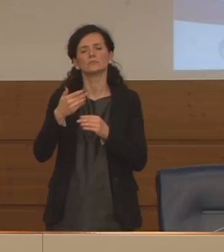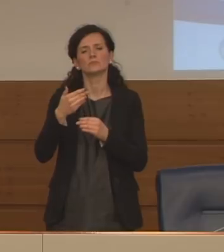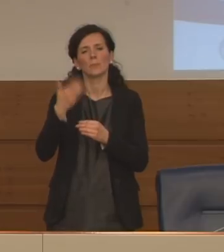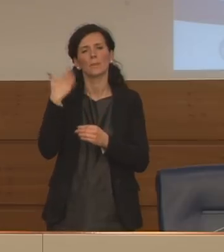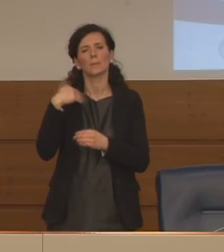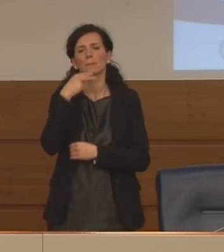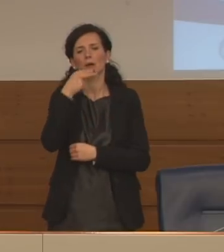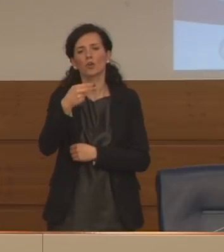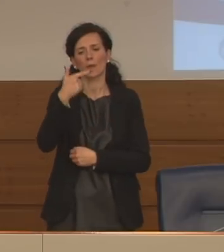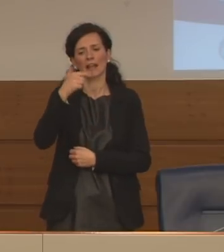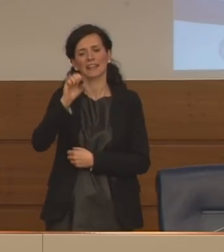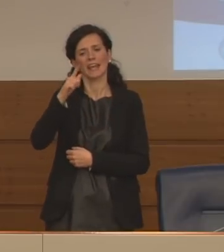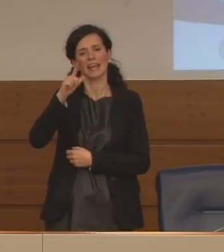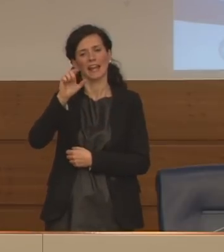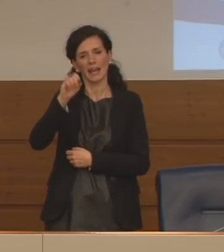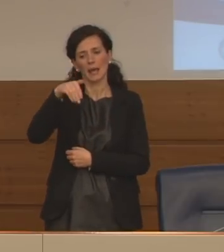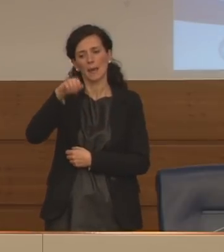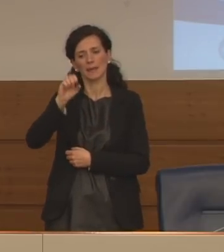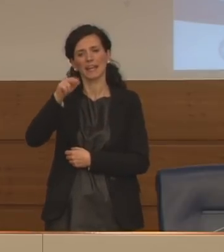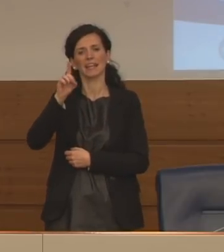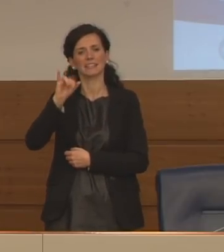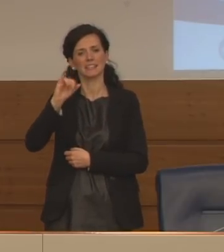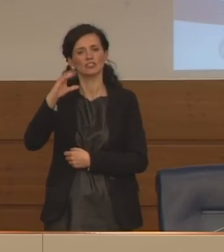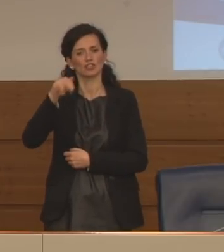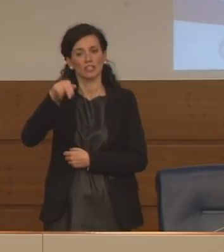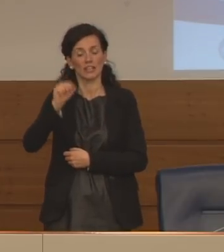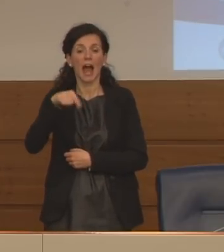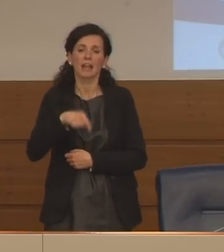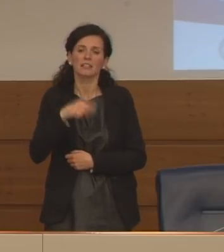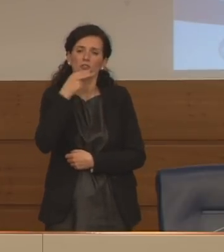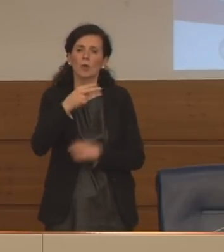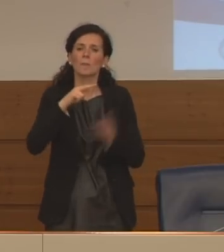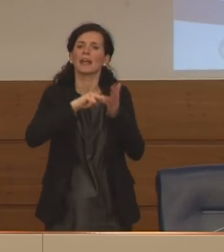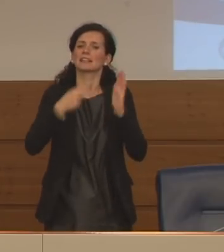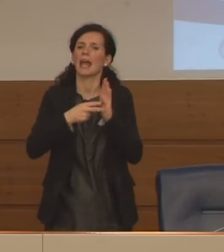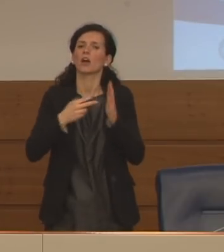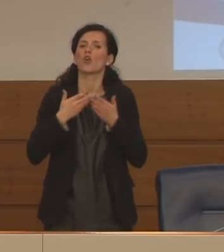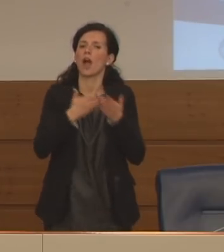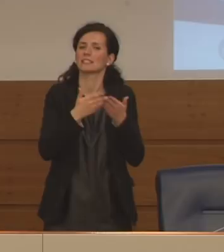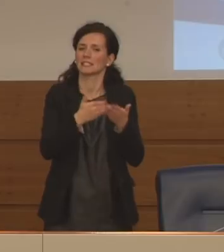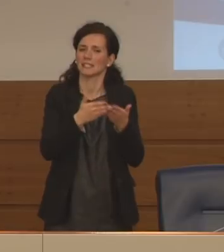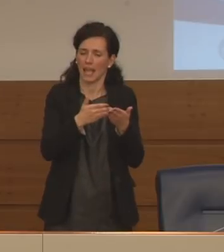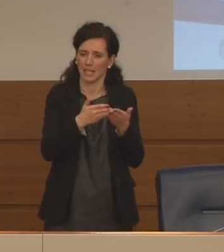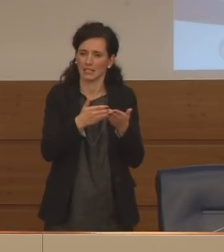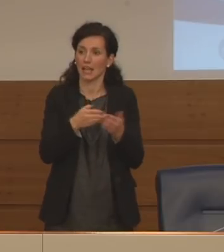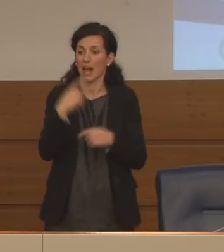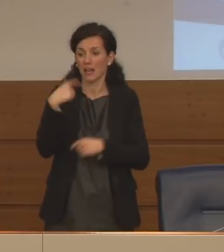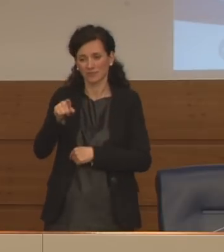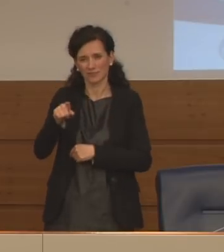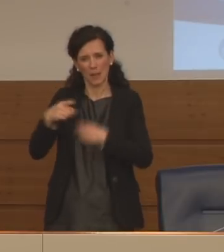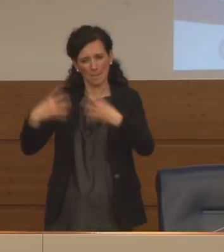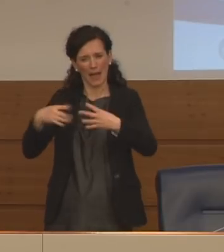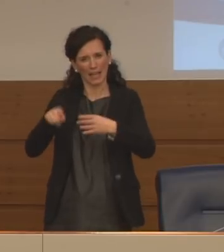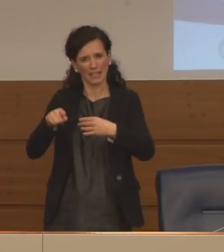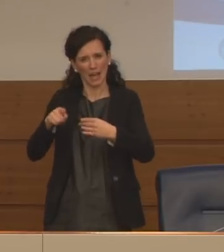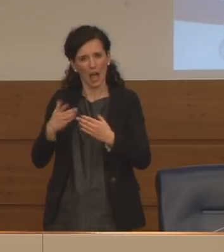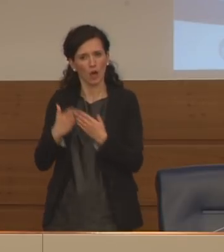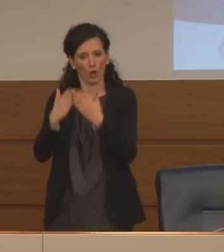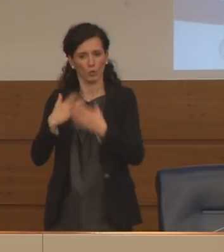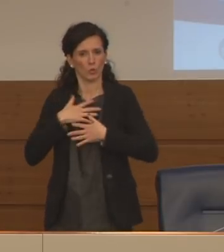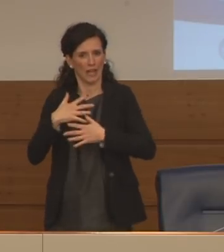oggi si preferisce chiamarla techno assistenza tutto quello e da questo punto di vista il saturimetro è uno dei device